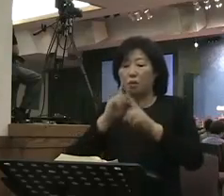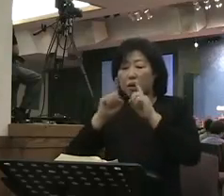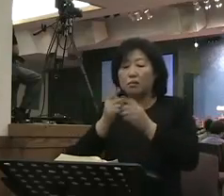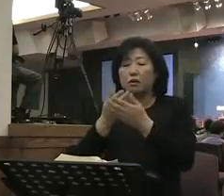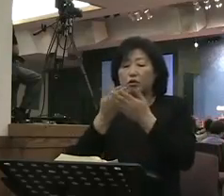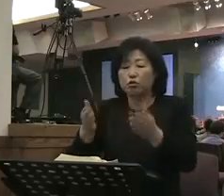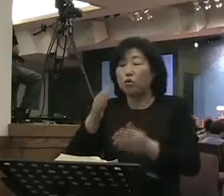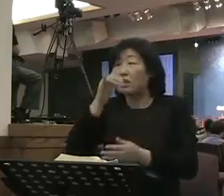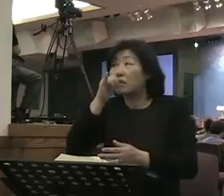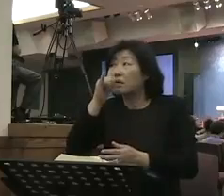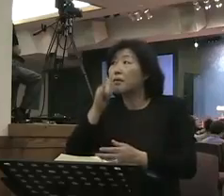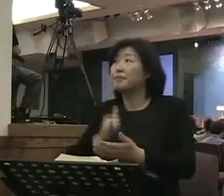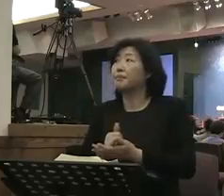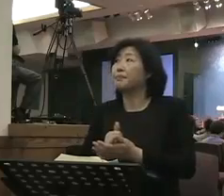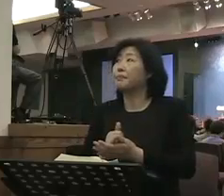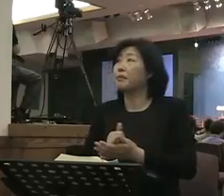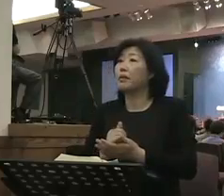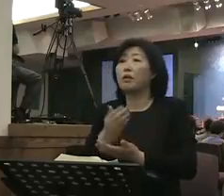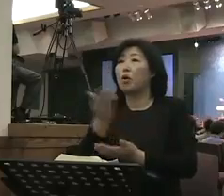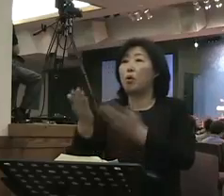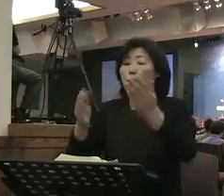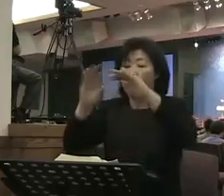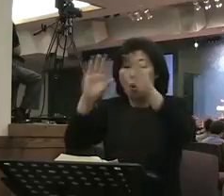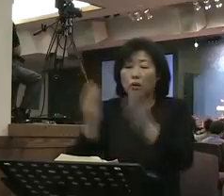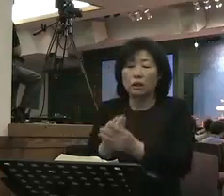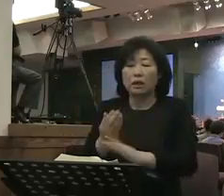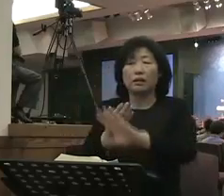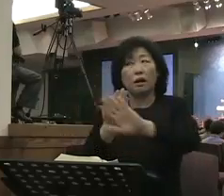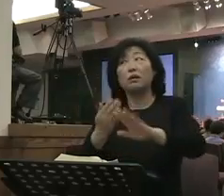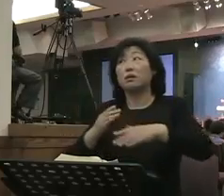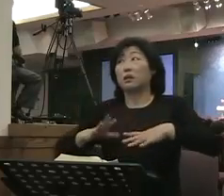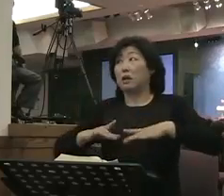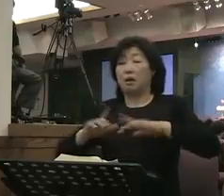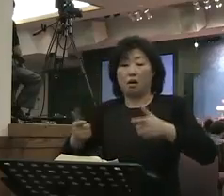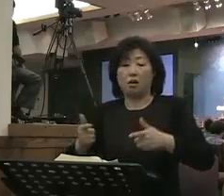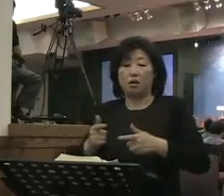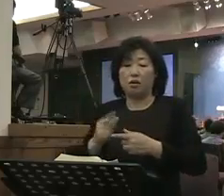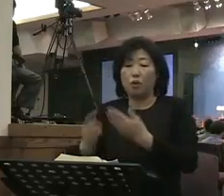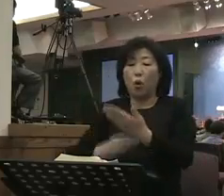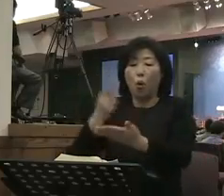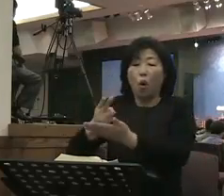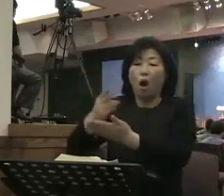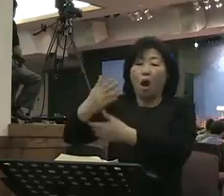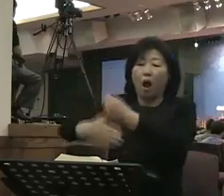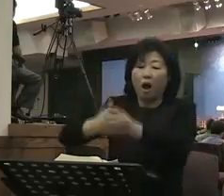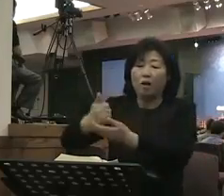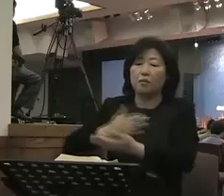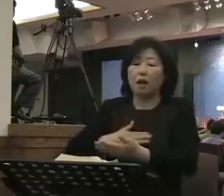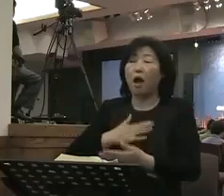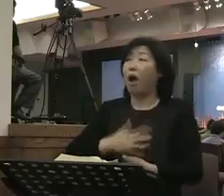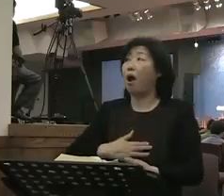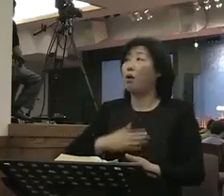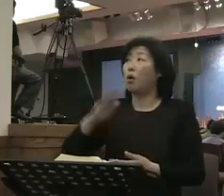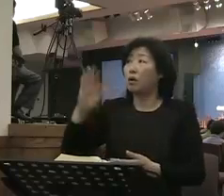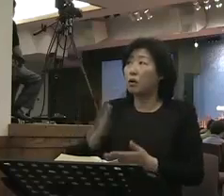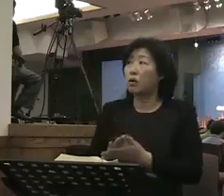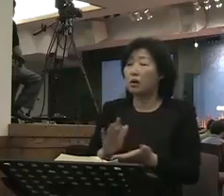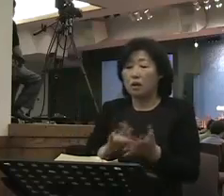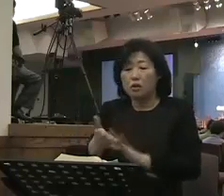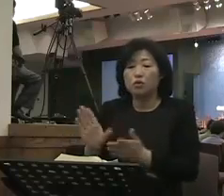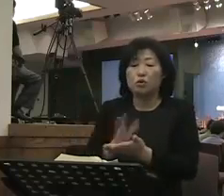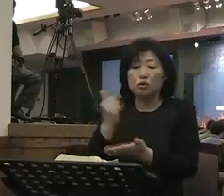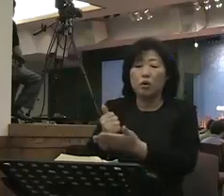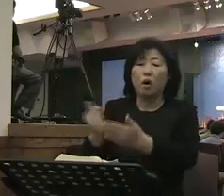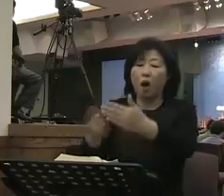있습니다. 여러분 모두는 다른 것을 자랑하는 게 아니라 여호와 하나님을 내가 알게 된 것과 예수 그리스도